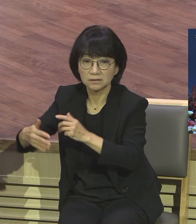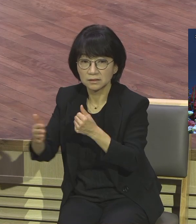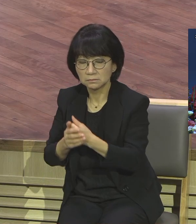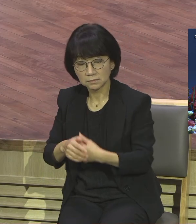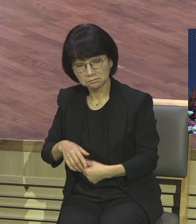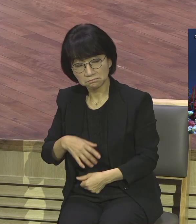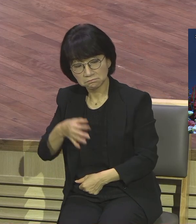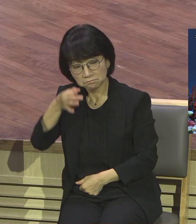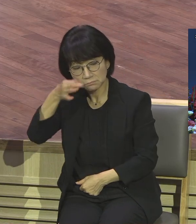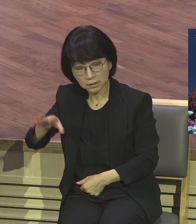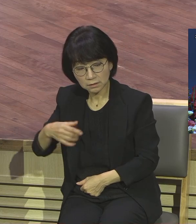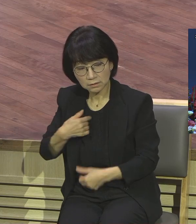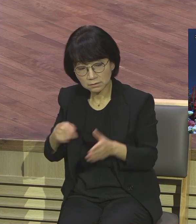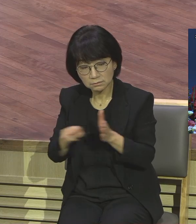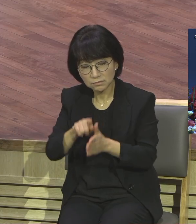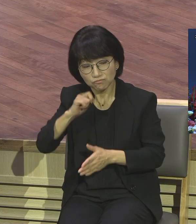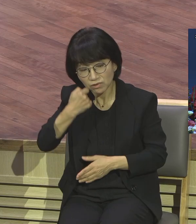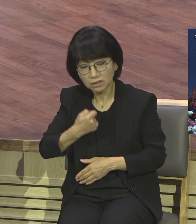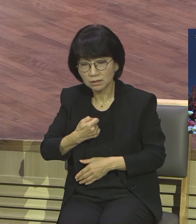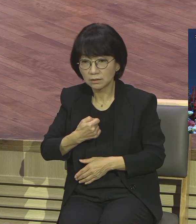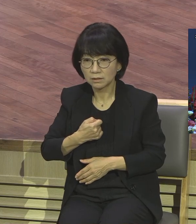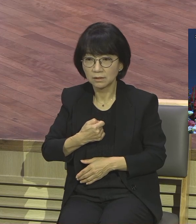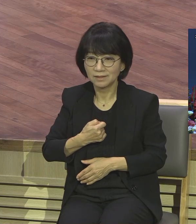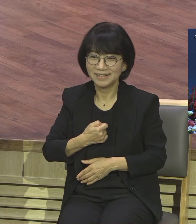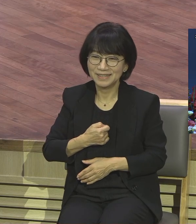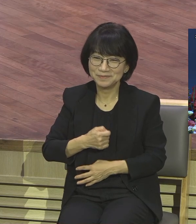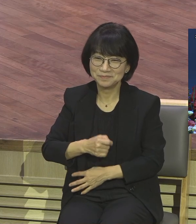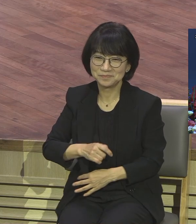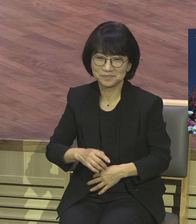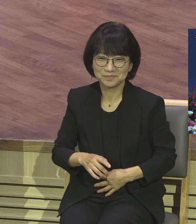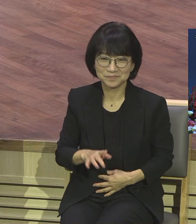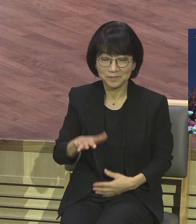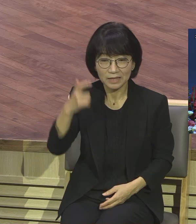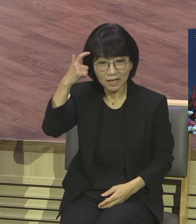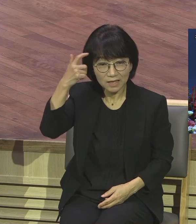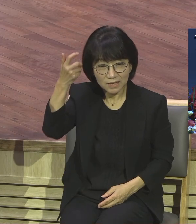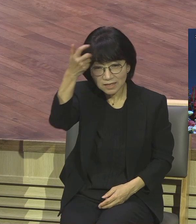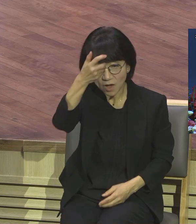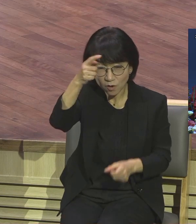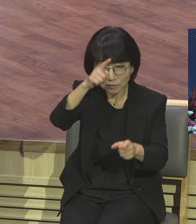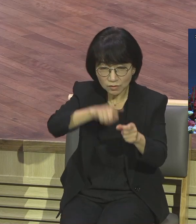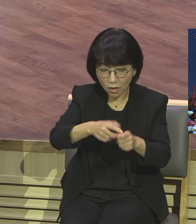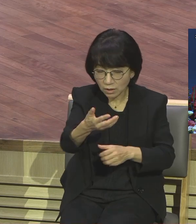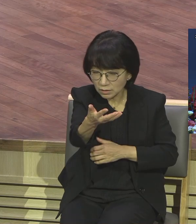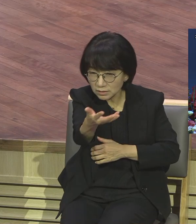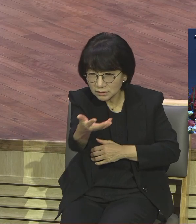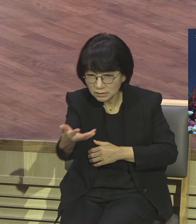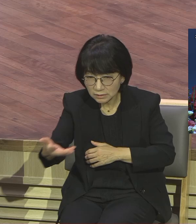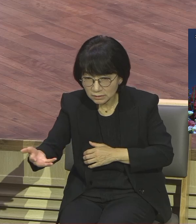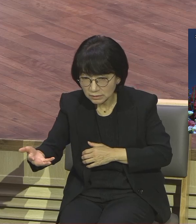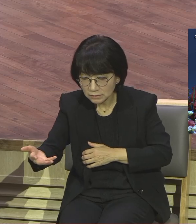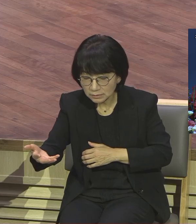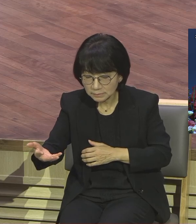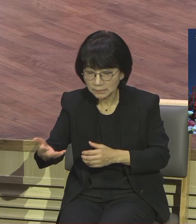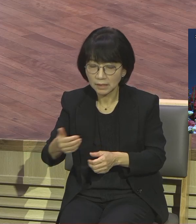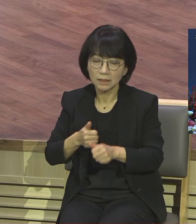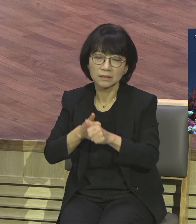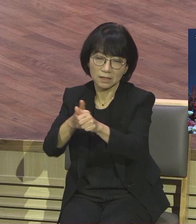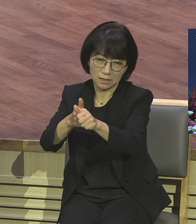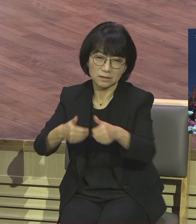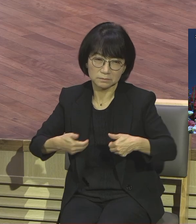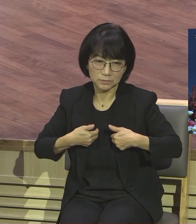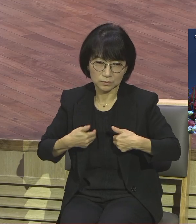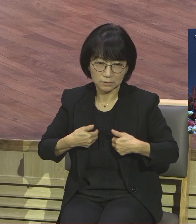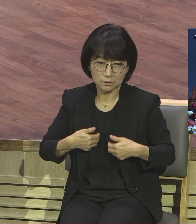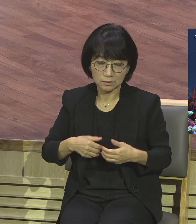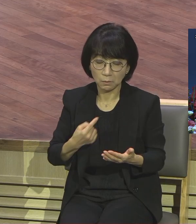겁니다. 딴 만나지 못하니까. 영적 흐름을 놓치지 않는 중요한 자세입니다. 이게 중요합니다.